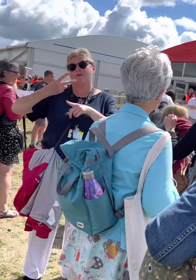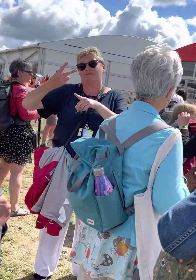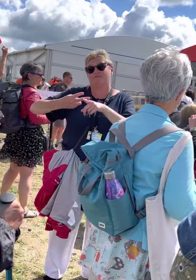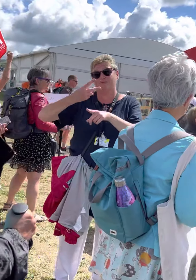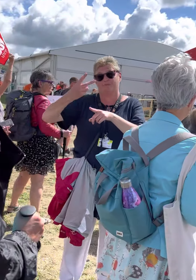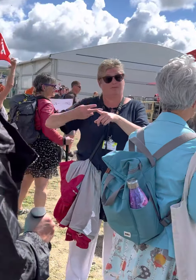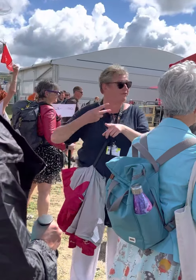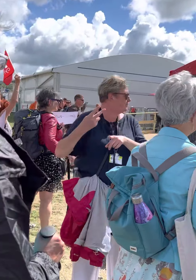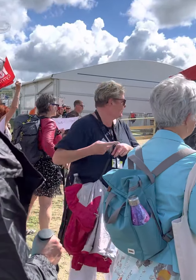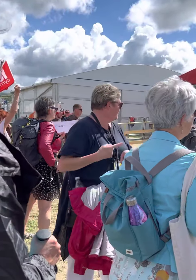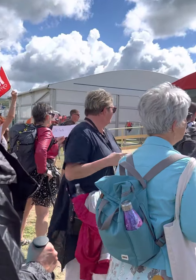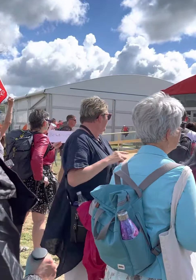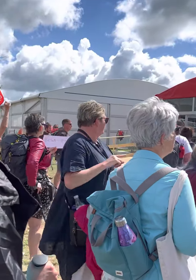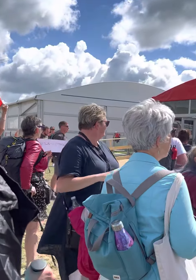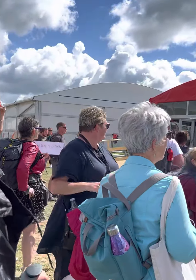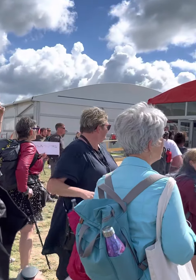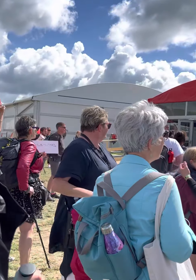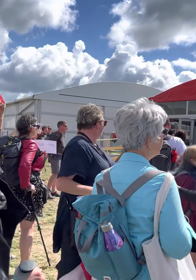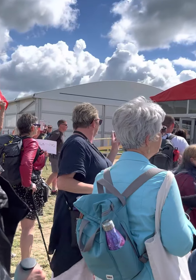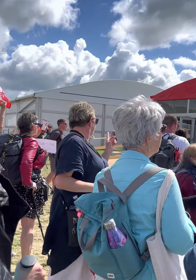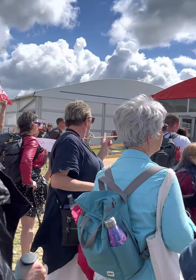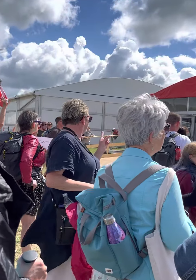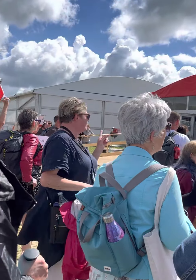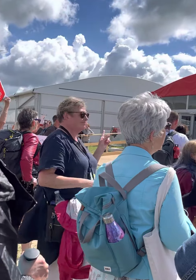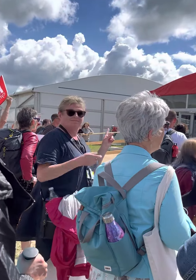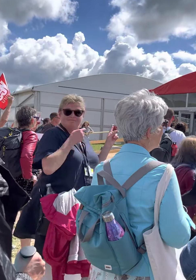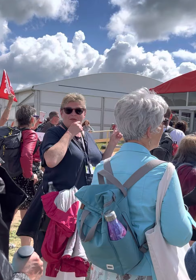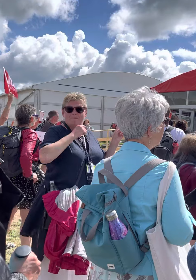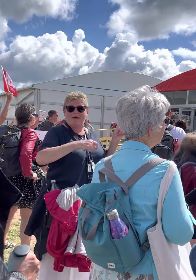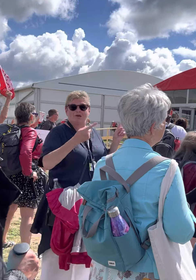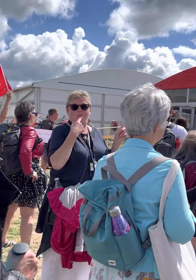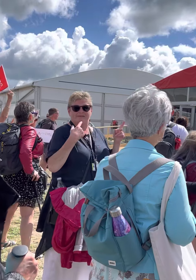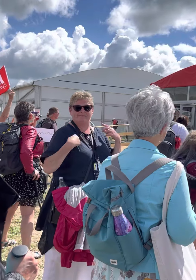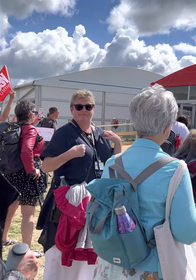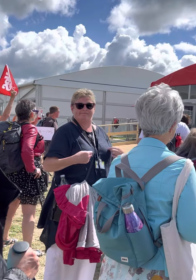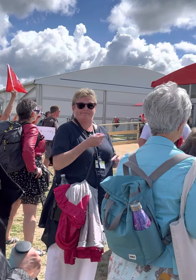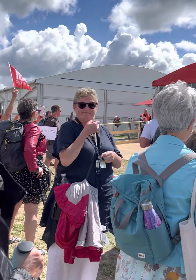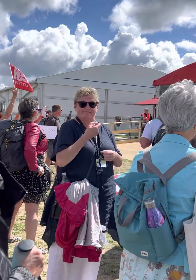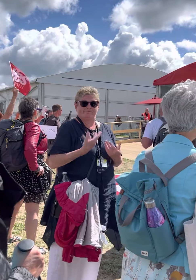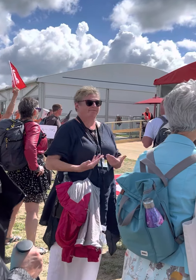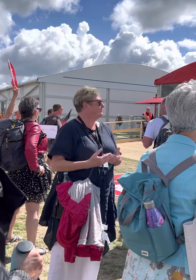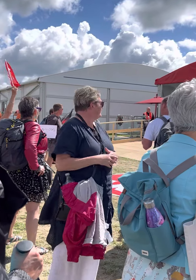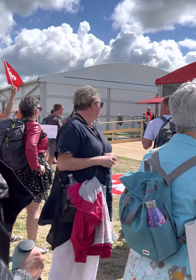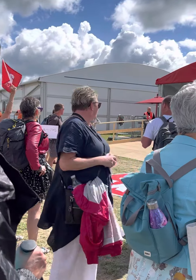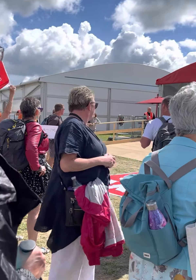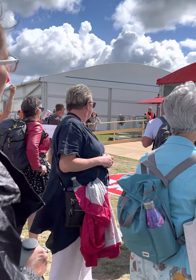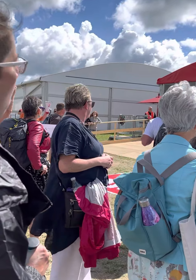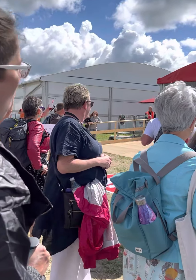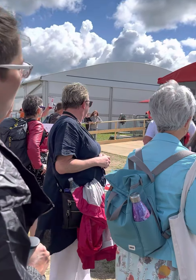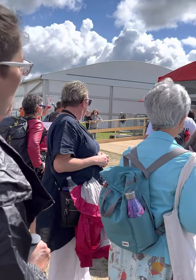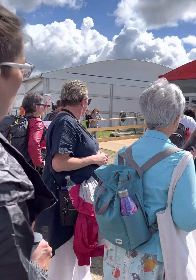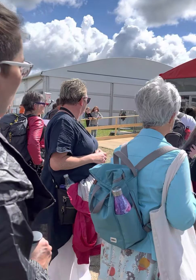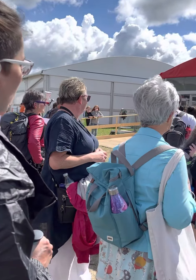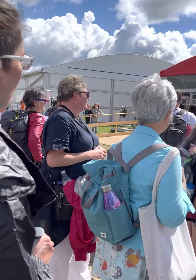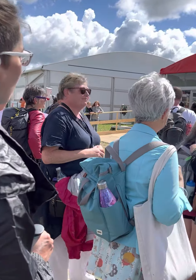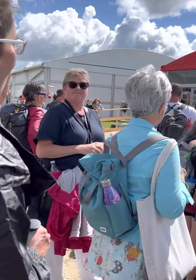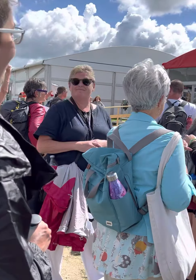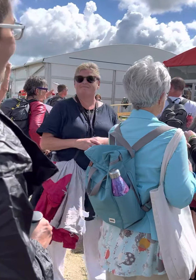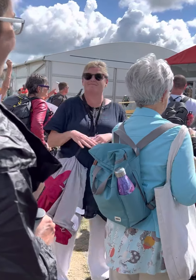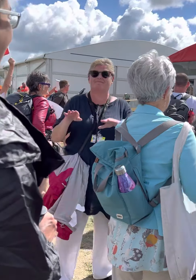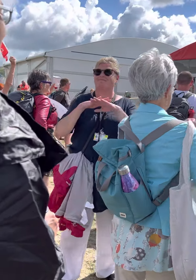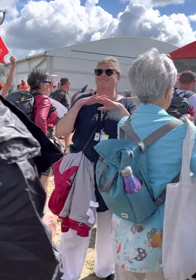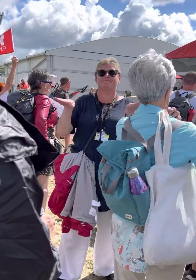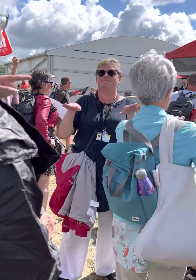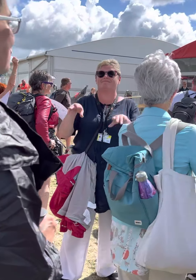werth! Nid yw Cymru ar werth! Nid yw Cymru ar werth! Nid yw Cymru ar werth! Nid yw Cymru ar